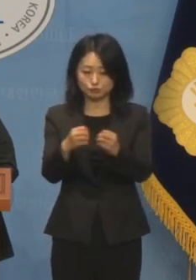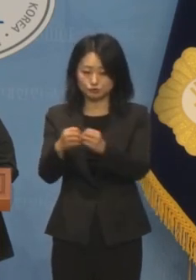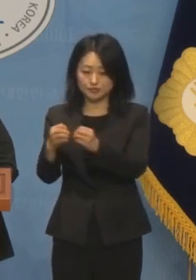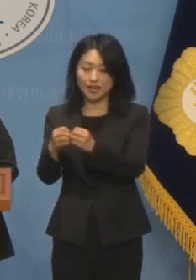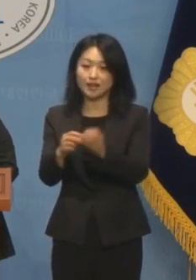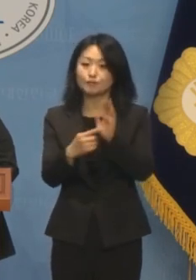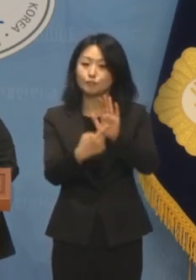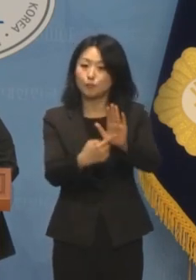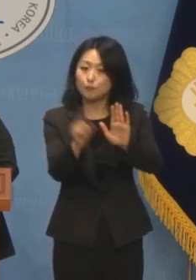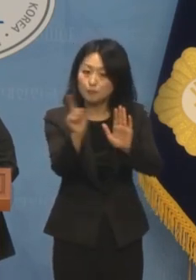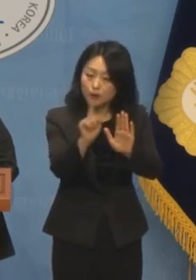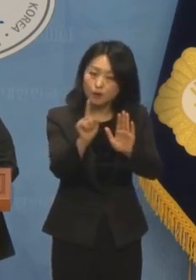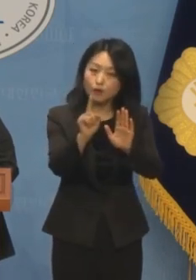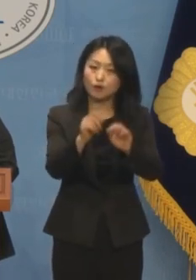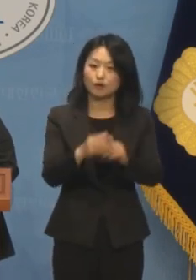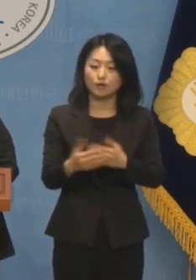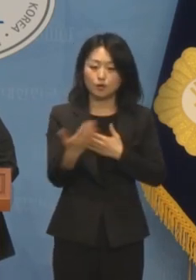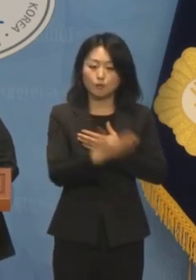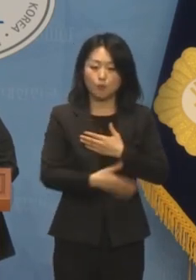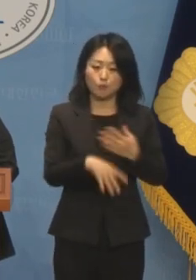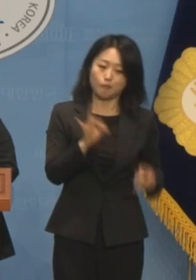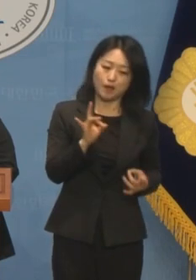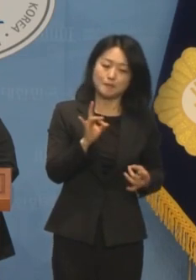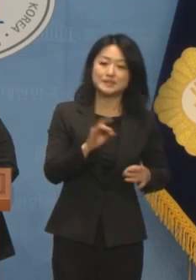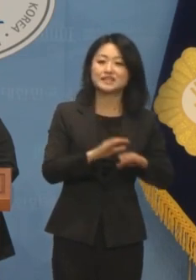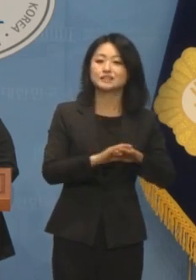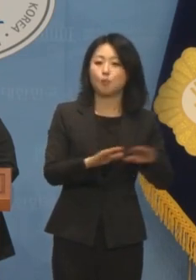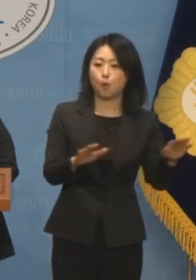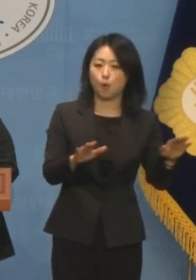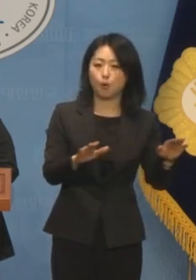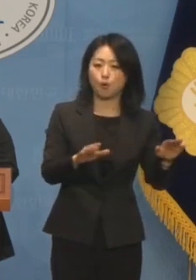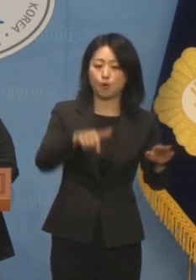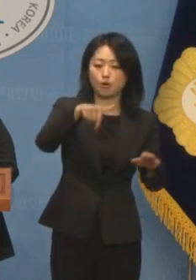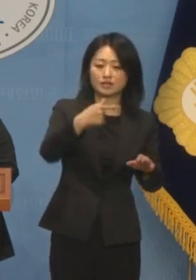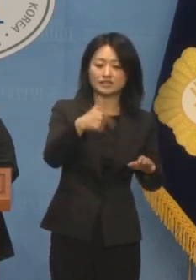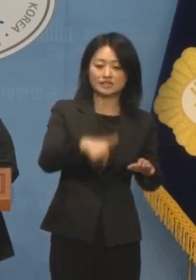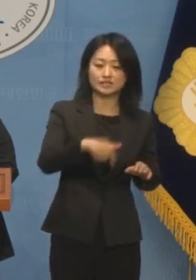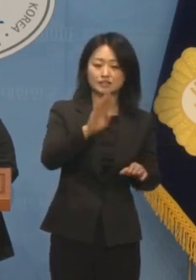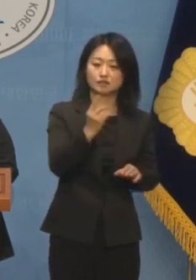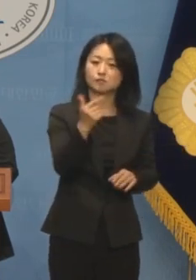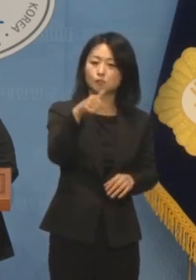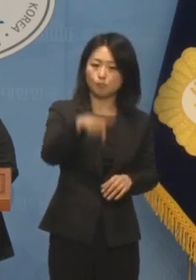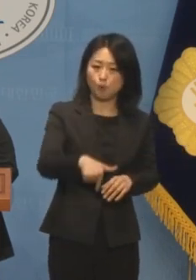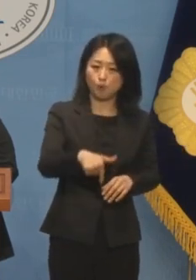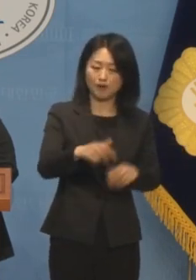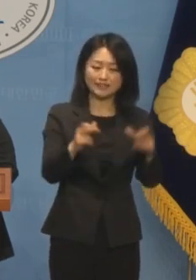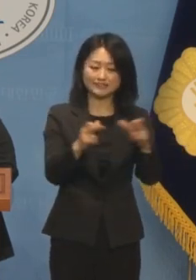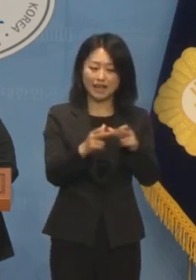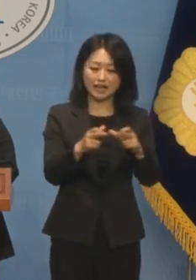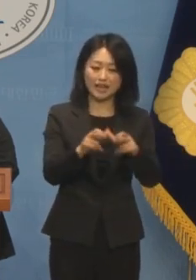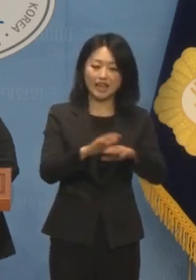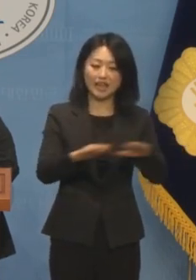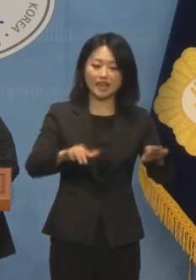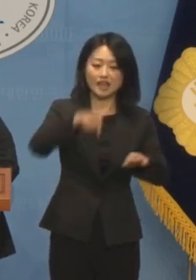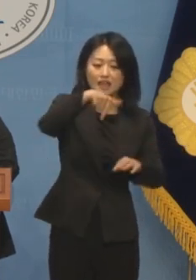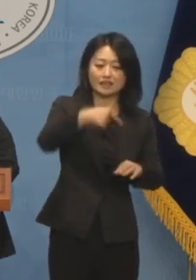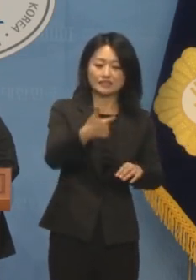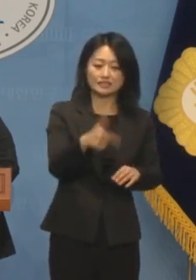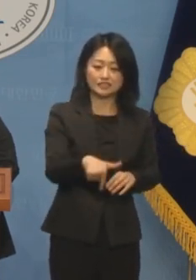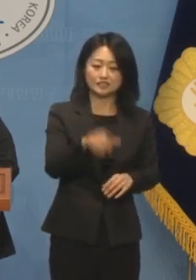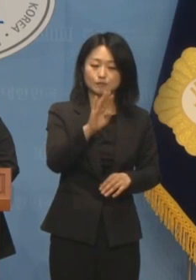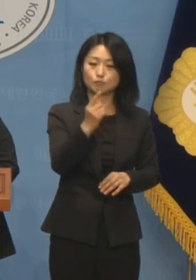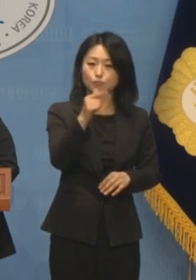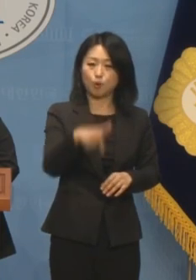보입니다. 전신마비 극복, 바로 장애 극복이라는 표현입니다.